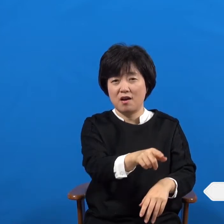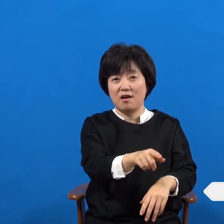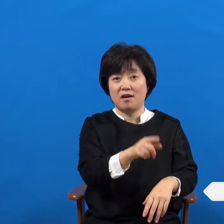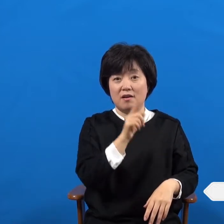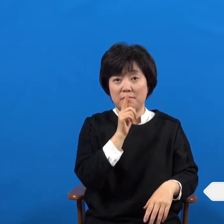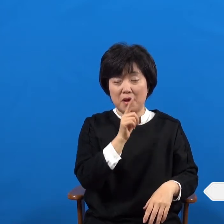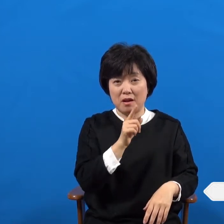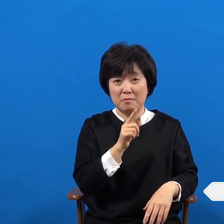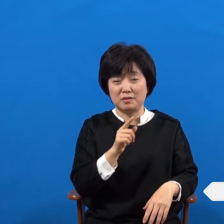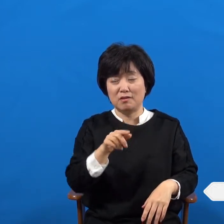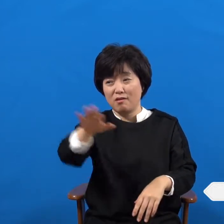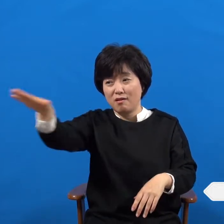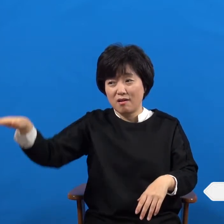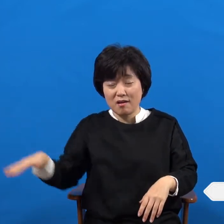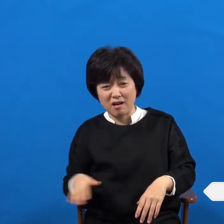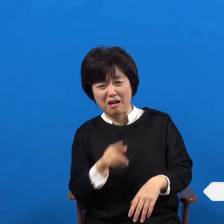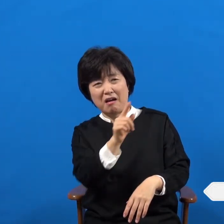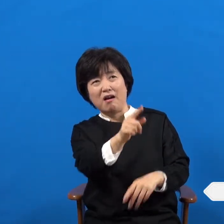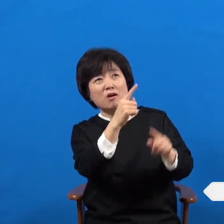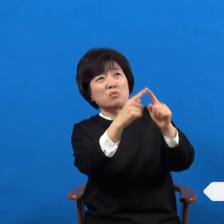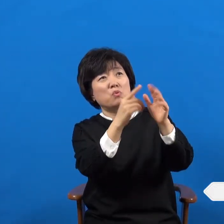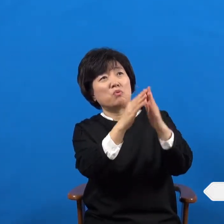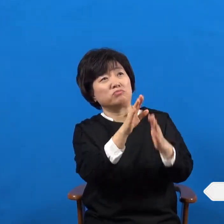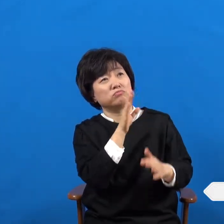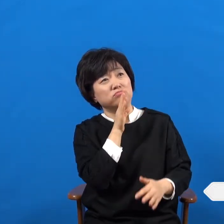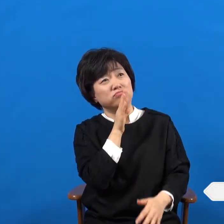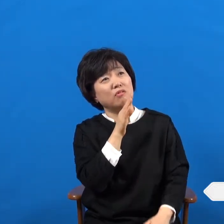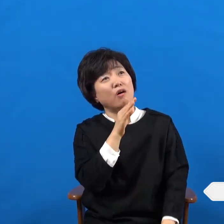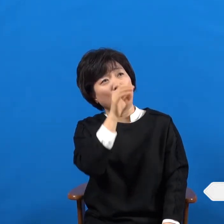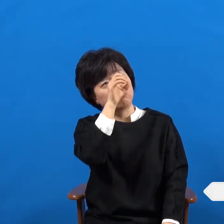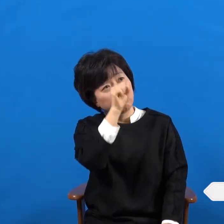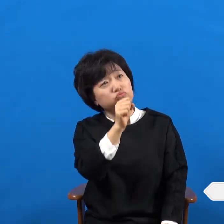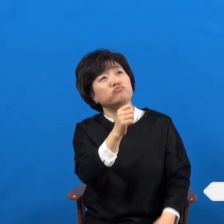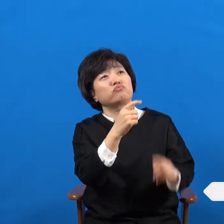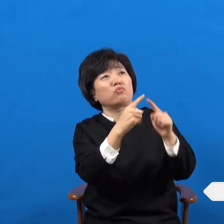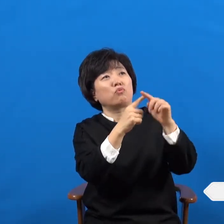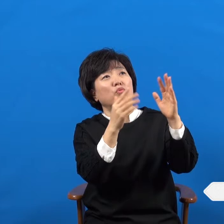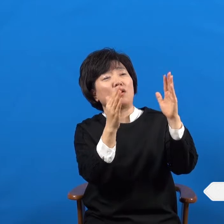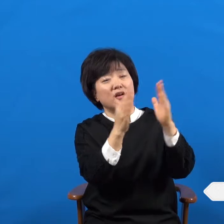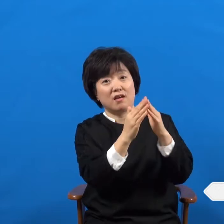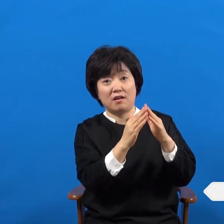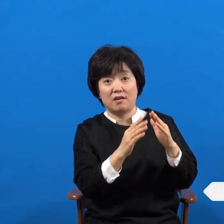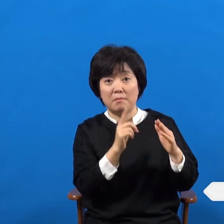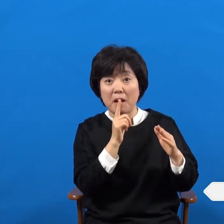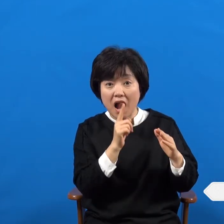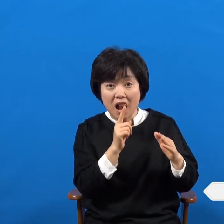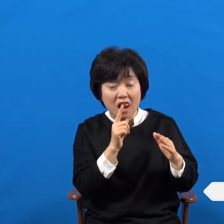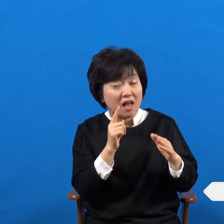그들이 우리를 보면서 저 교회는 참 착한 교회야, 이런 말을